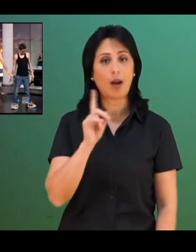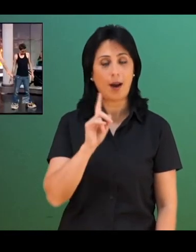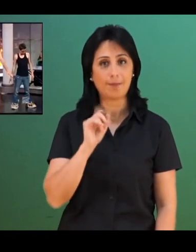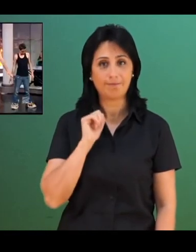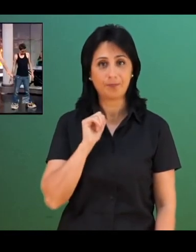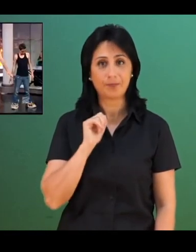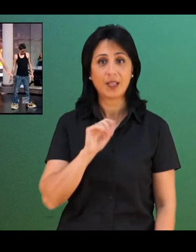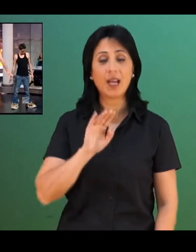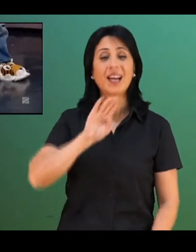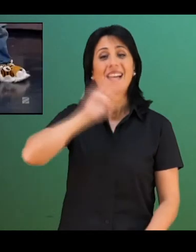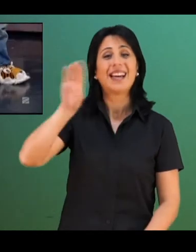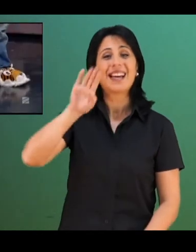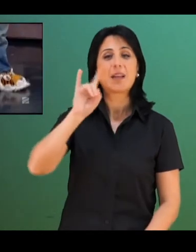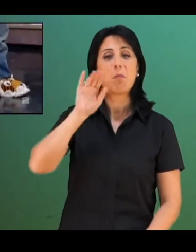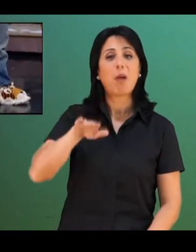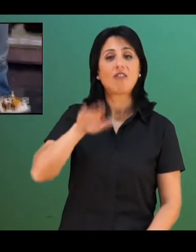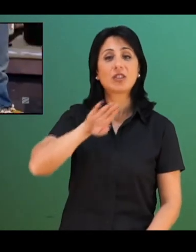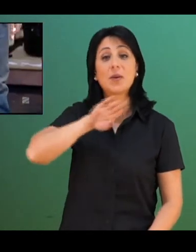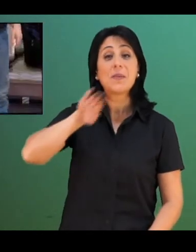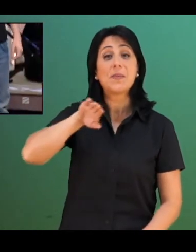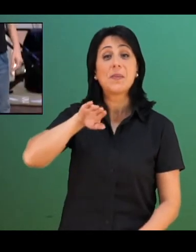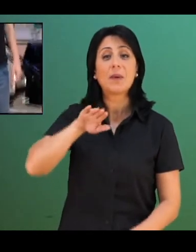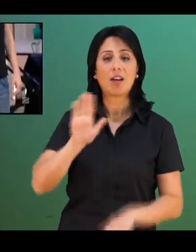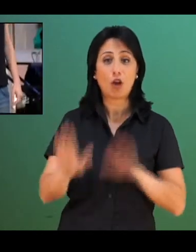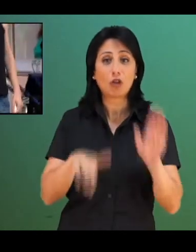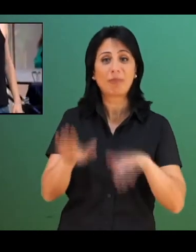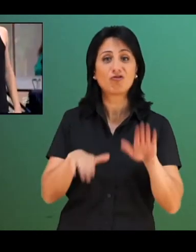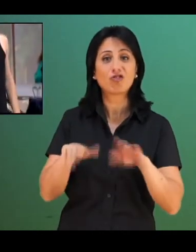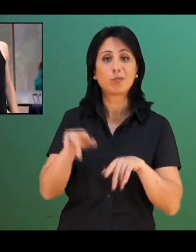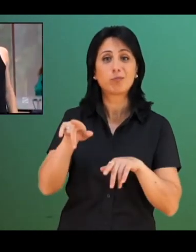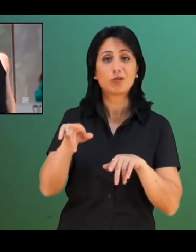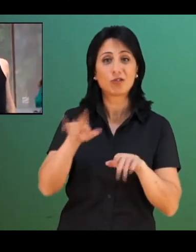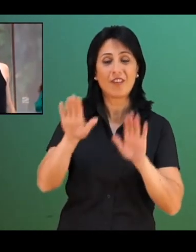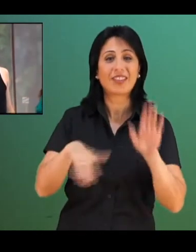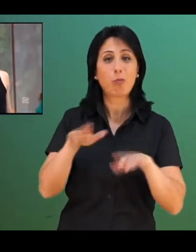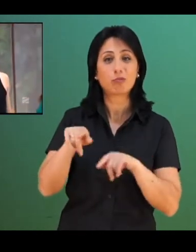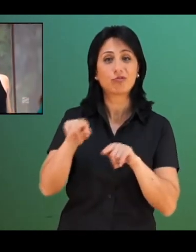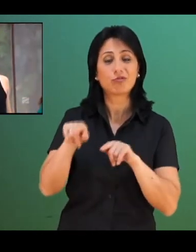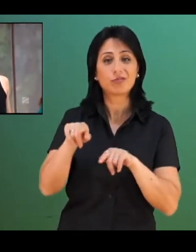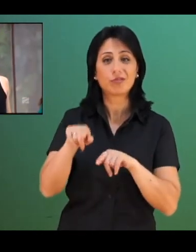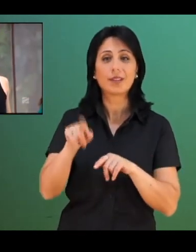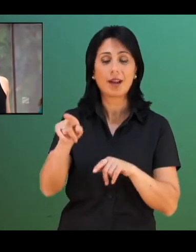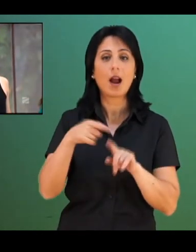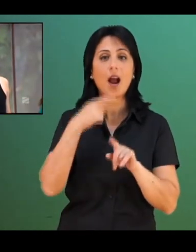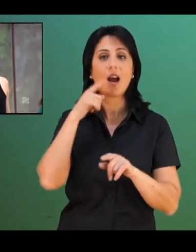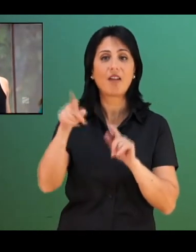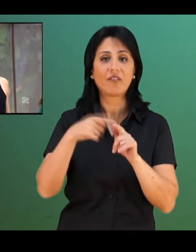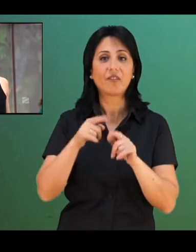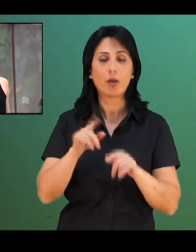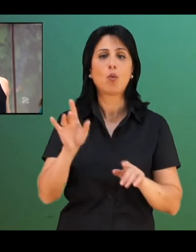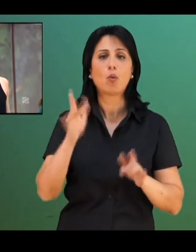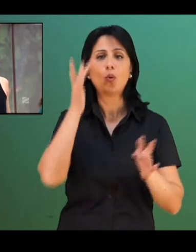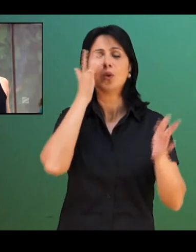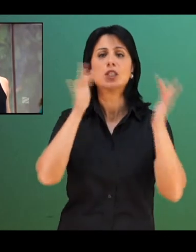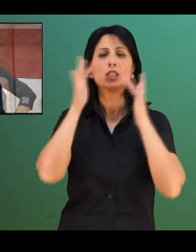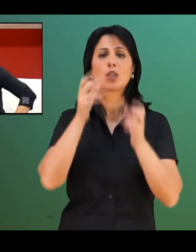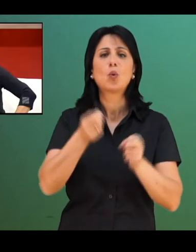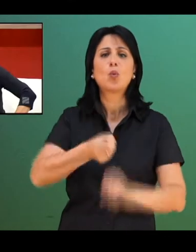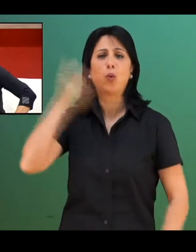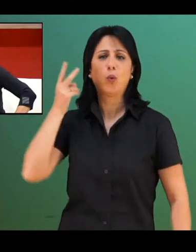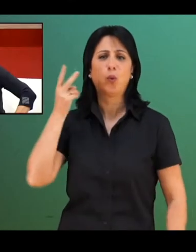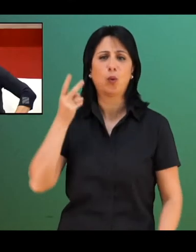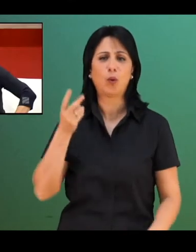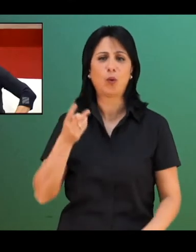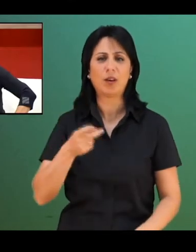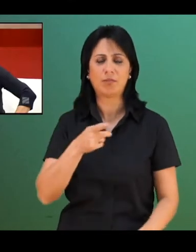იზე, ვეფხვ ხაოსანი ხო? ეგ არის მაგას ეძახიან სექს მანქანას, შვეთან. რატო? 5-დან 0 მატორითო, უბრალოდ გაზი